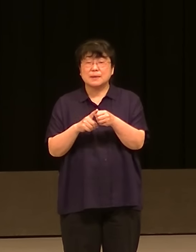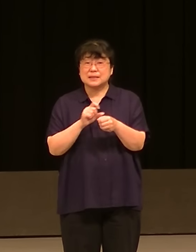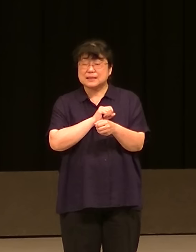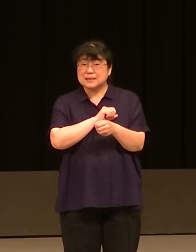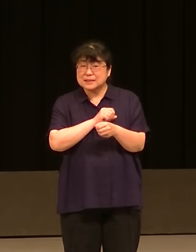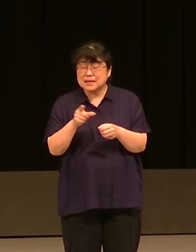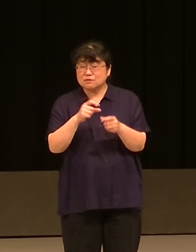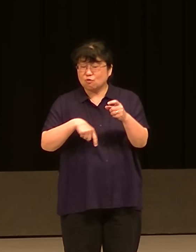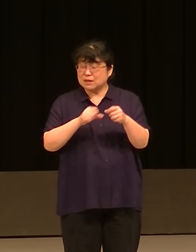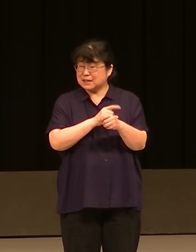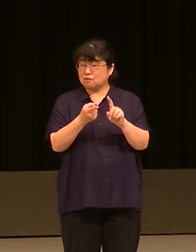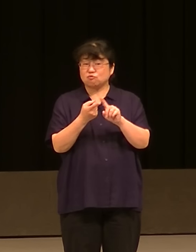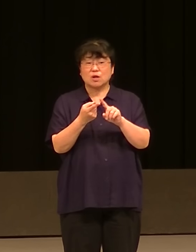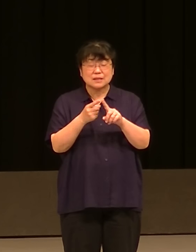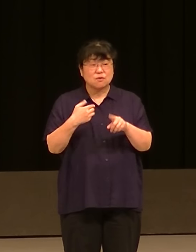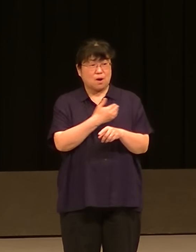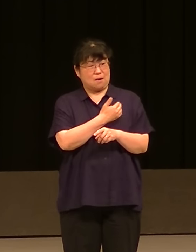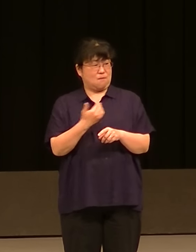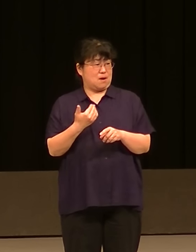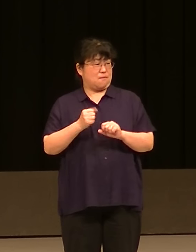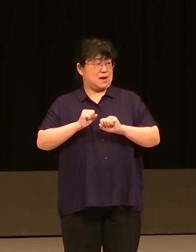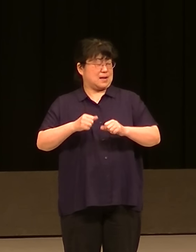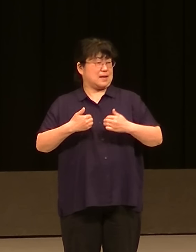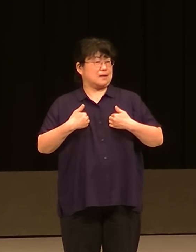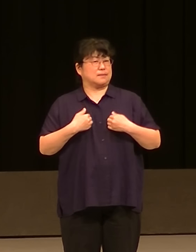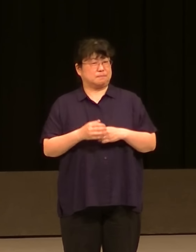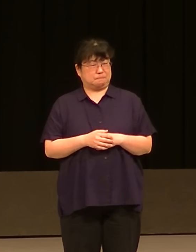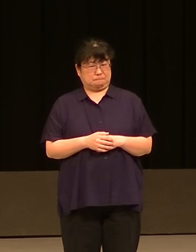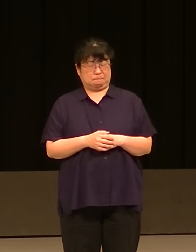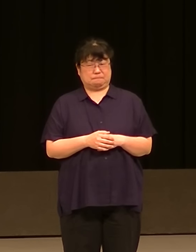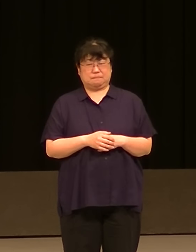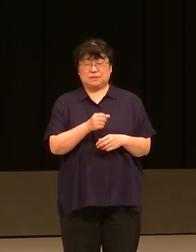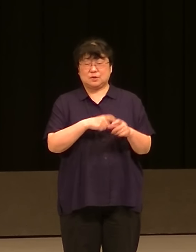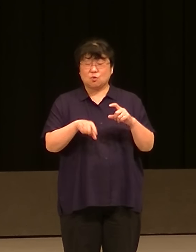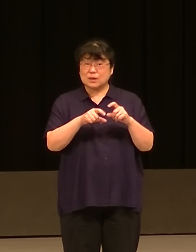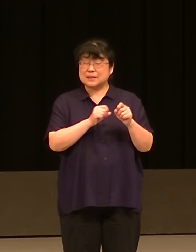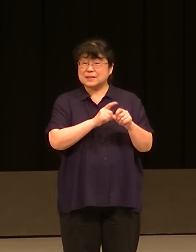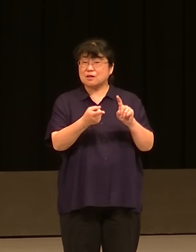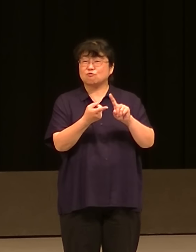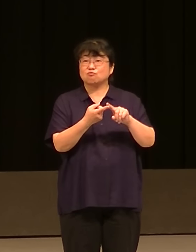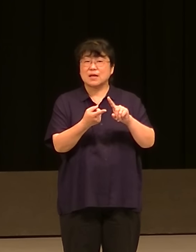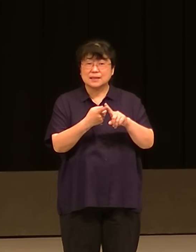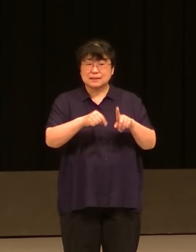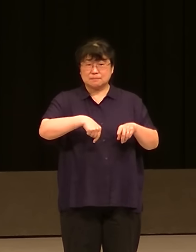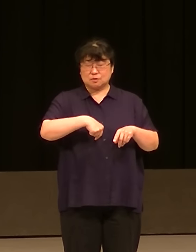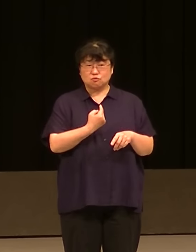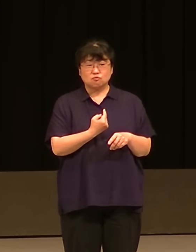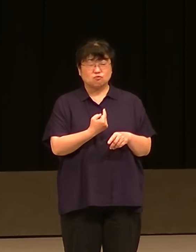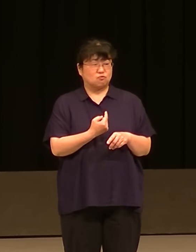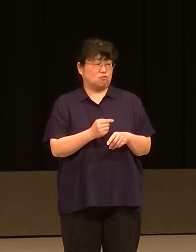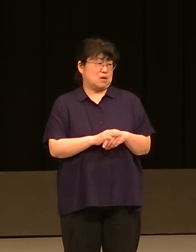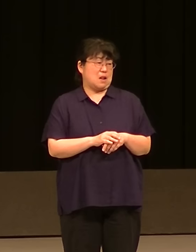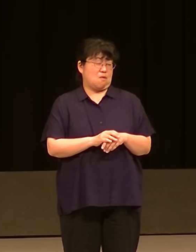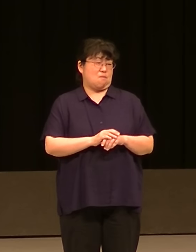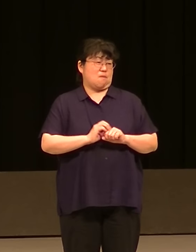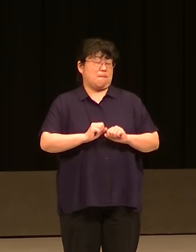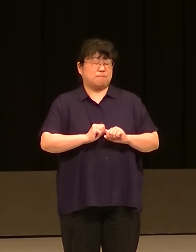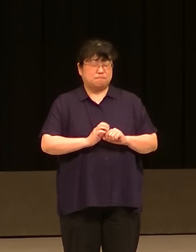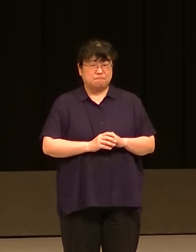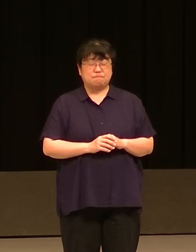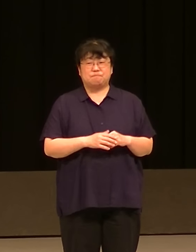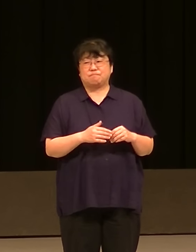より積極的に我々はならなければいけない、より積極的に、自らを防備すること